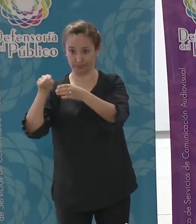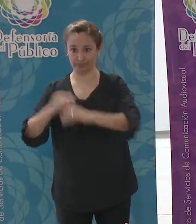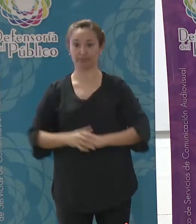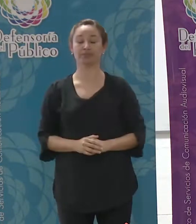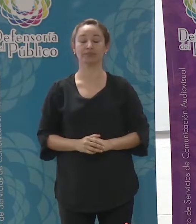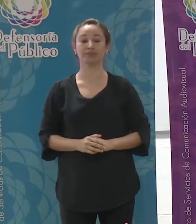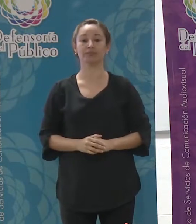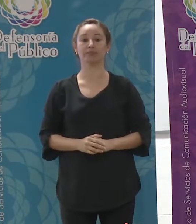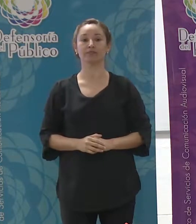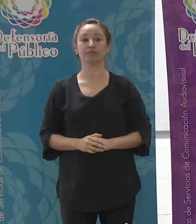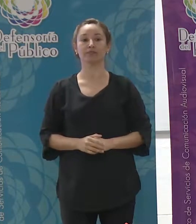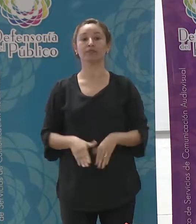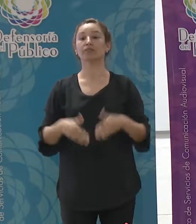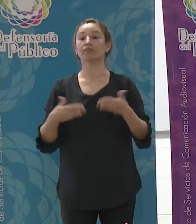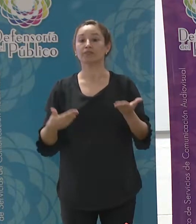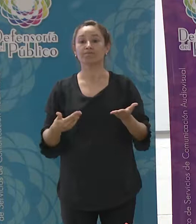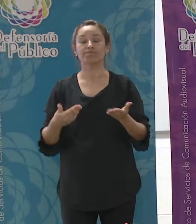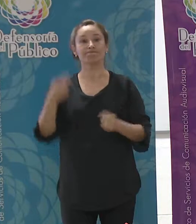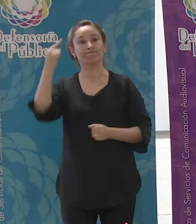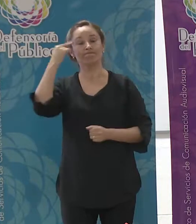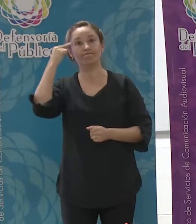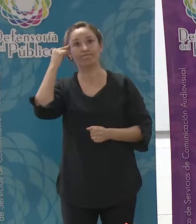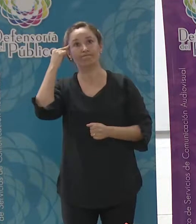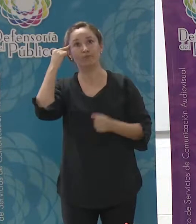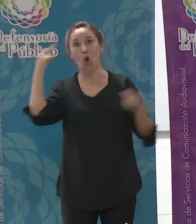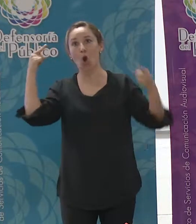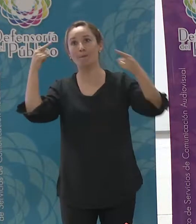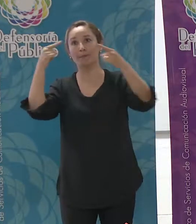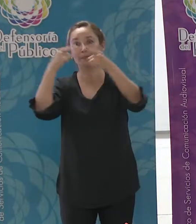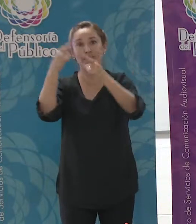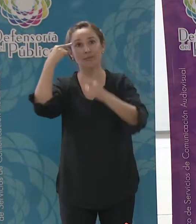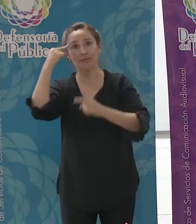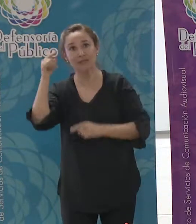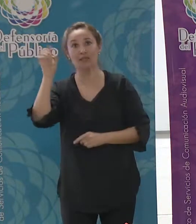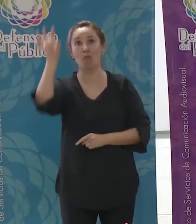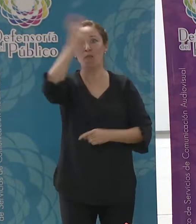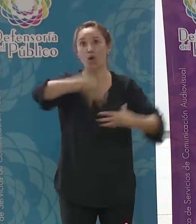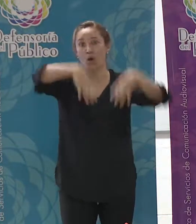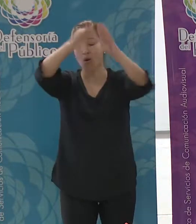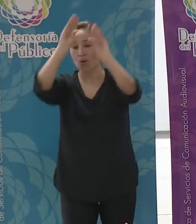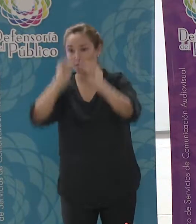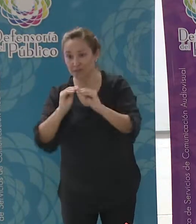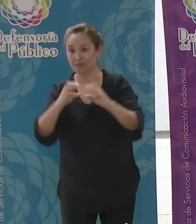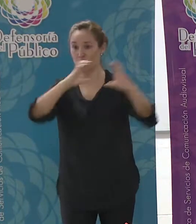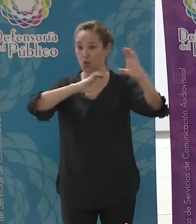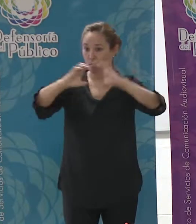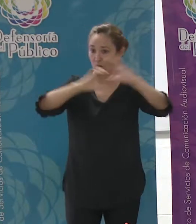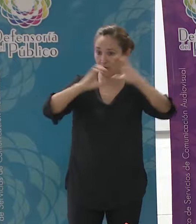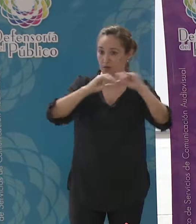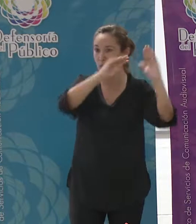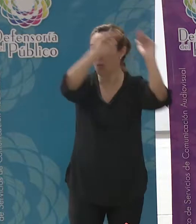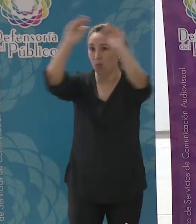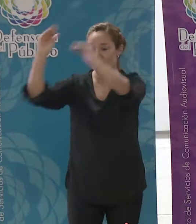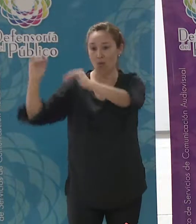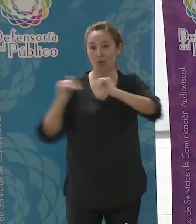Estas iniciativas nos permiten crecer en una comunicación más federal, más plural y atendiendo las múltiples realidades que